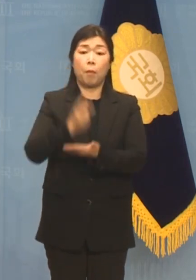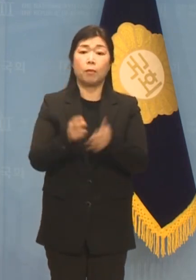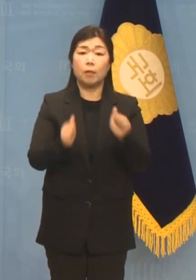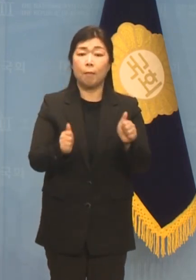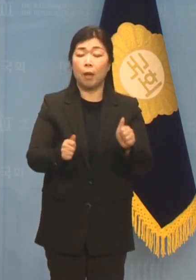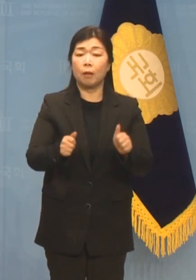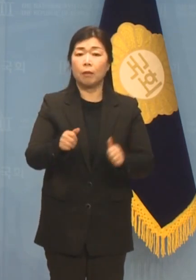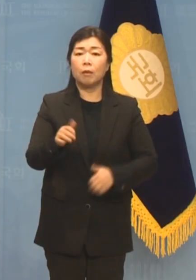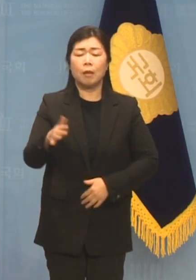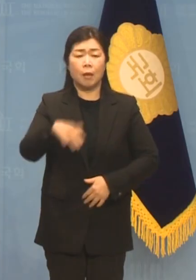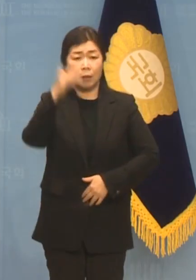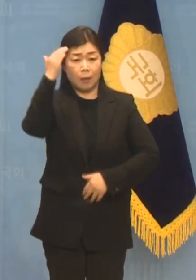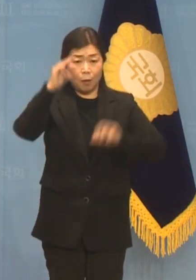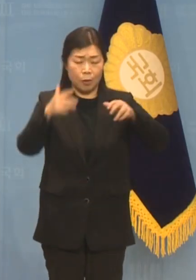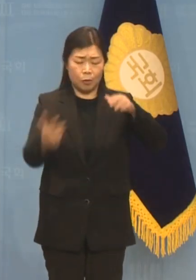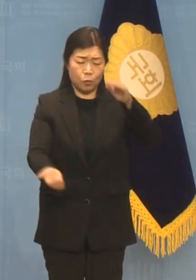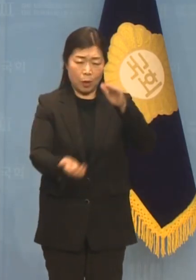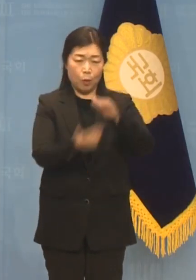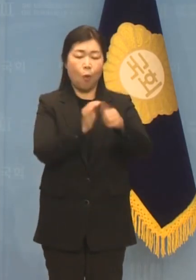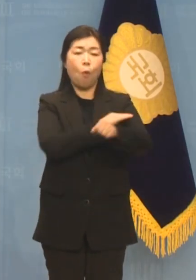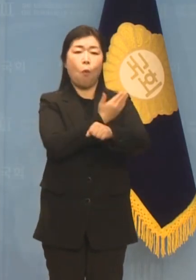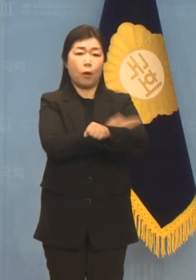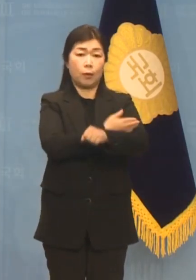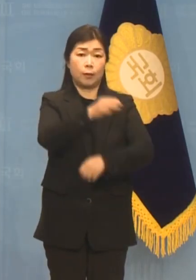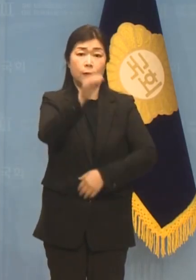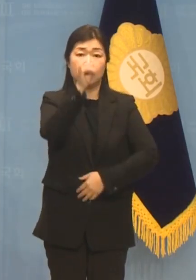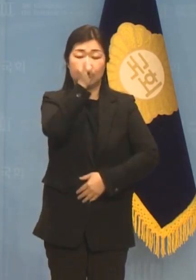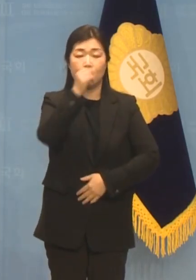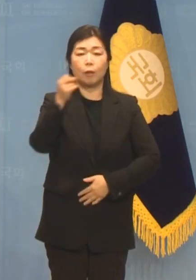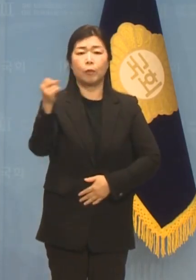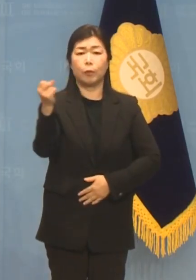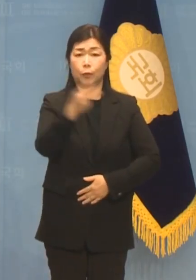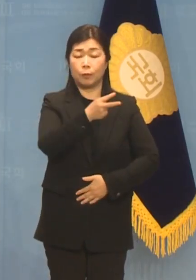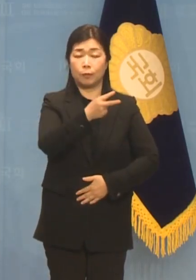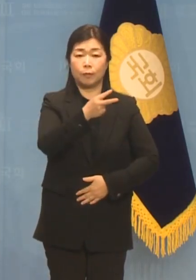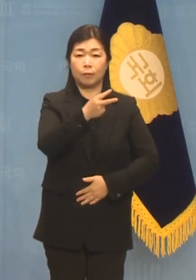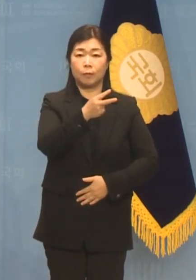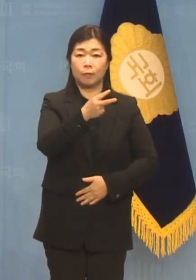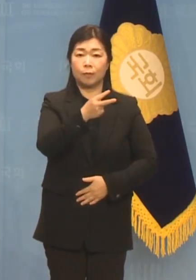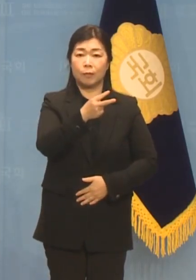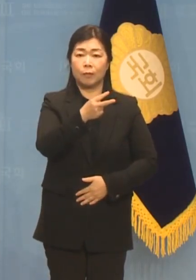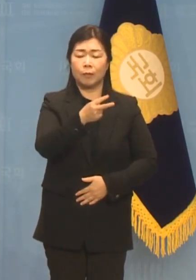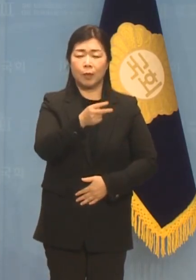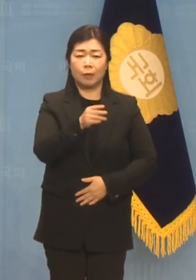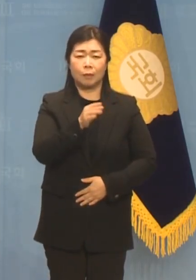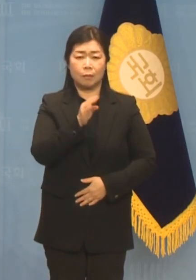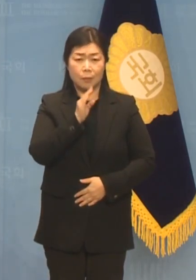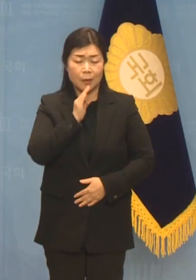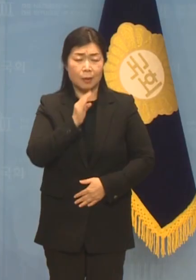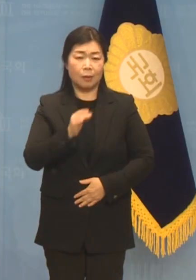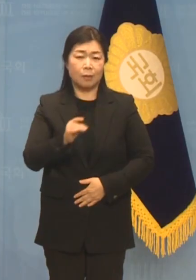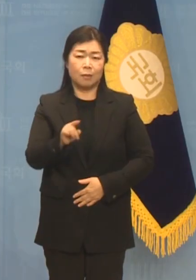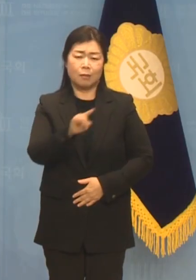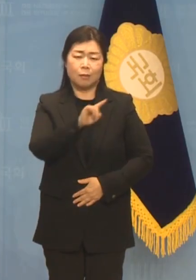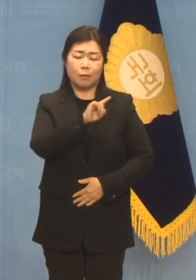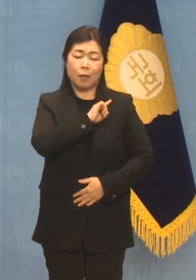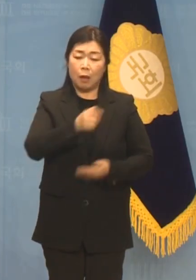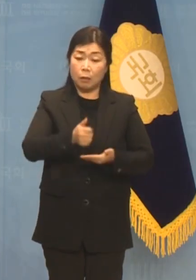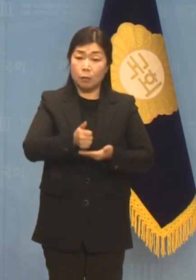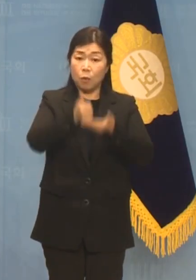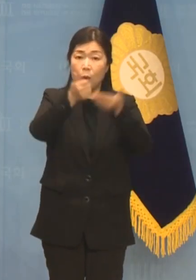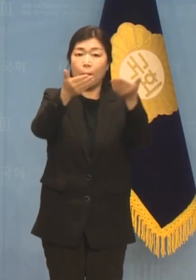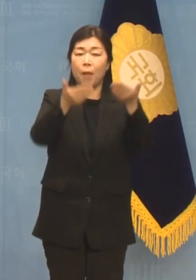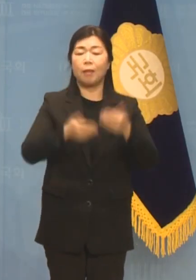대한민국의 최고의 권위 있는 그리고 정말 가장 존경받는